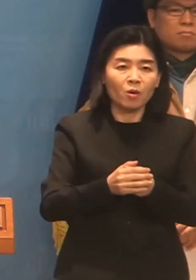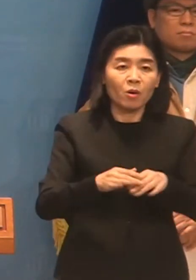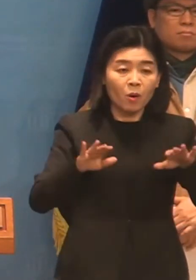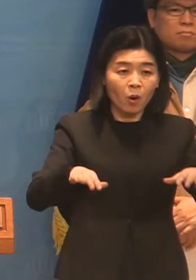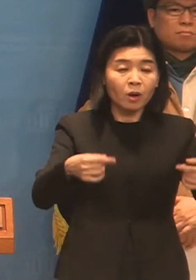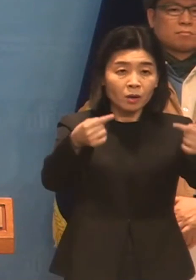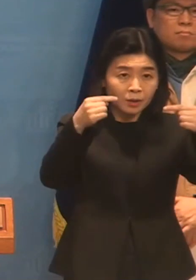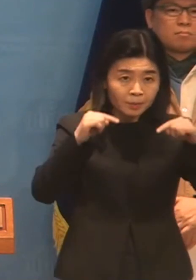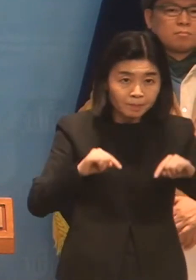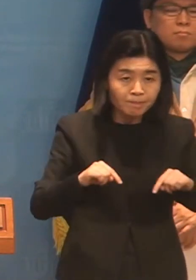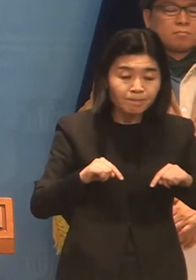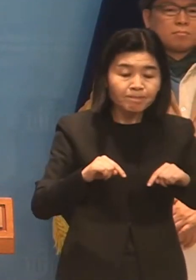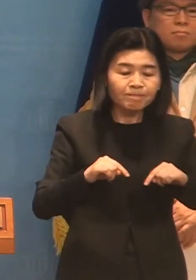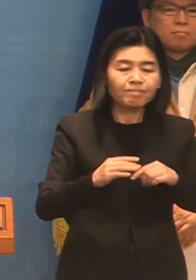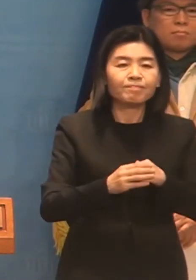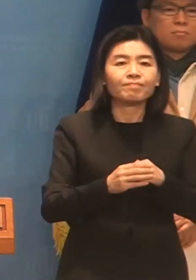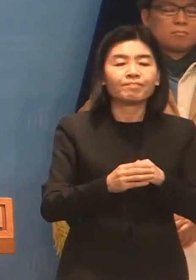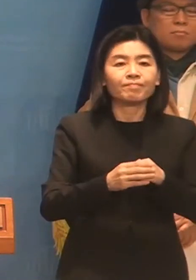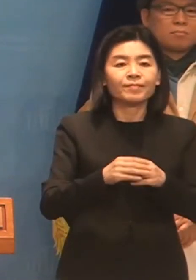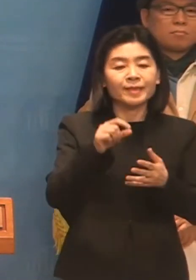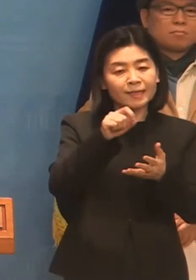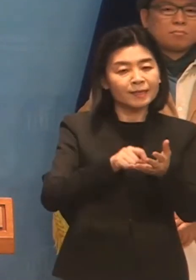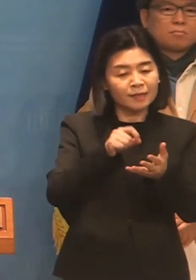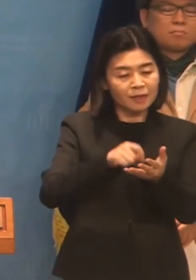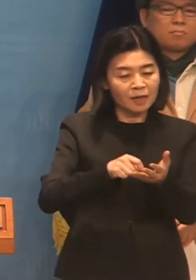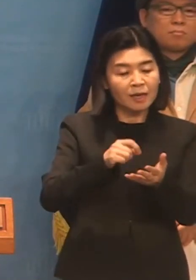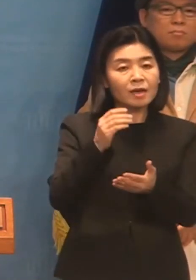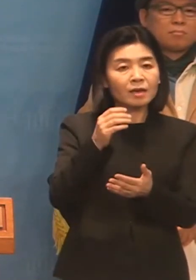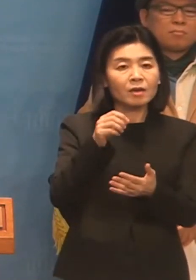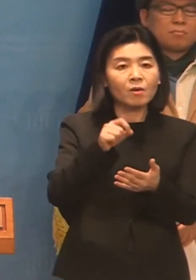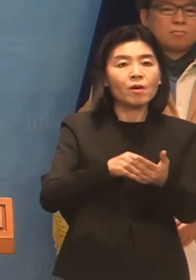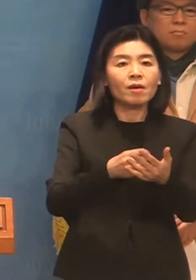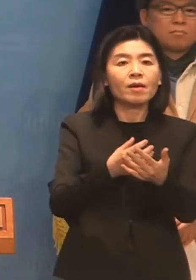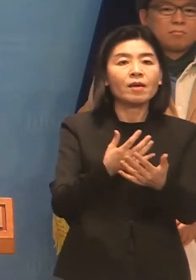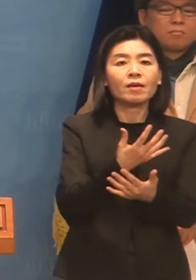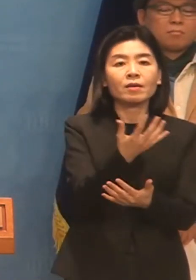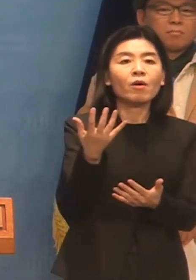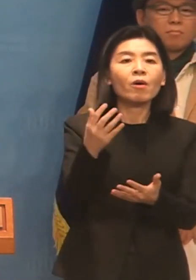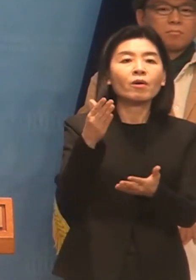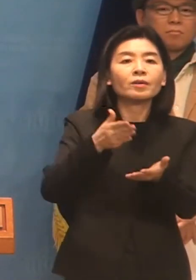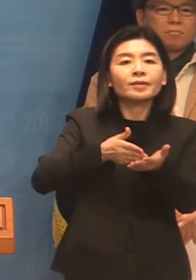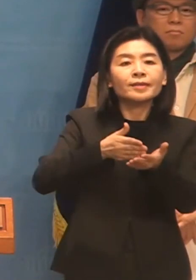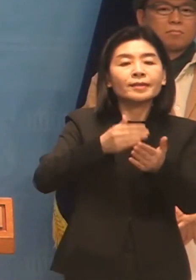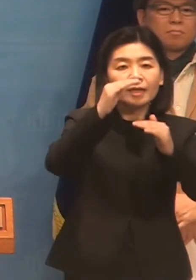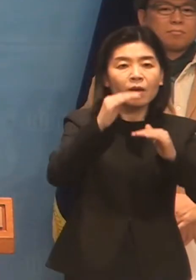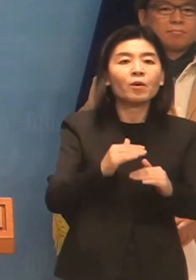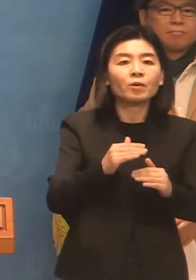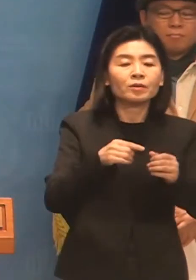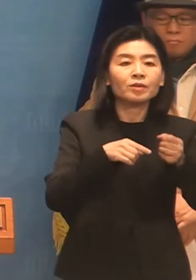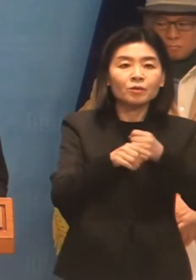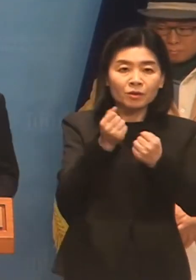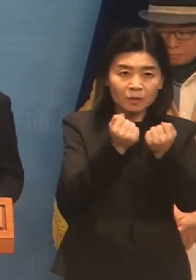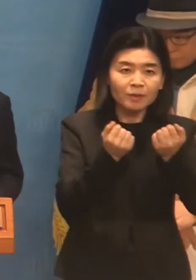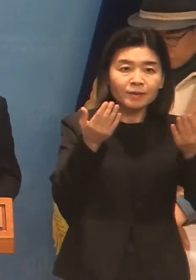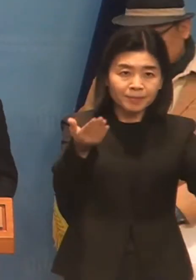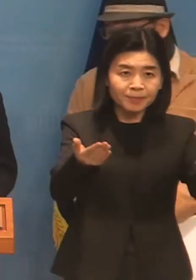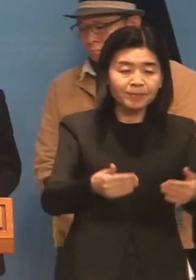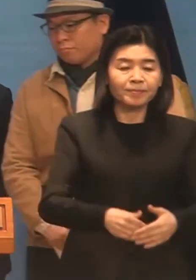분들께서 기자회견 및 제안 설명하는 이유를 잘 말씀드리도록 하겠습니다.